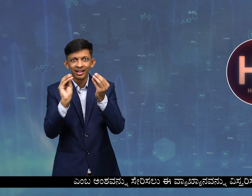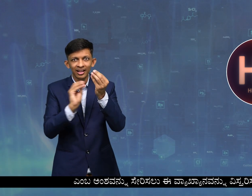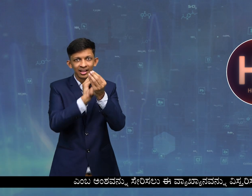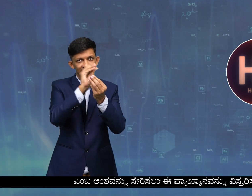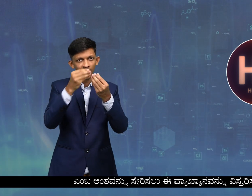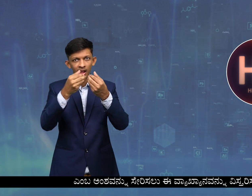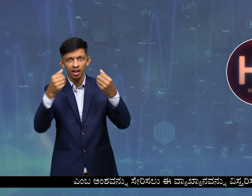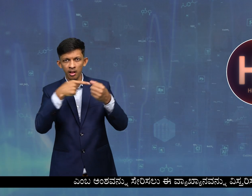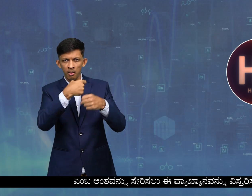ವಿಸ್ತರಿಸಬಹುದು.